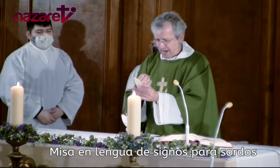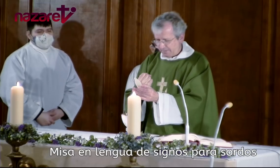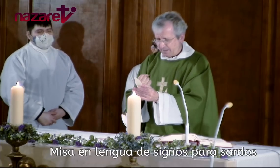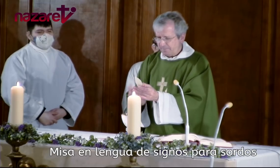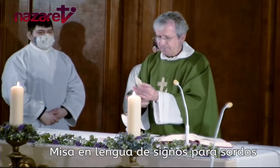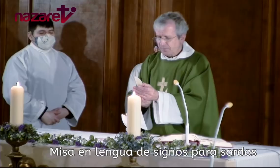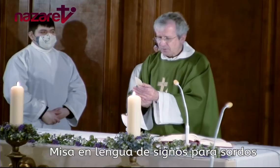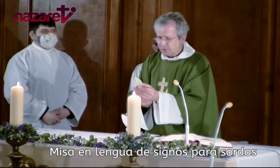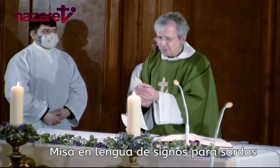sanarme.